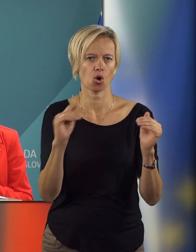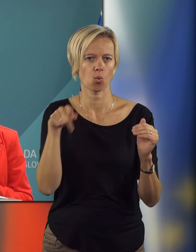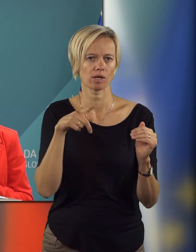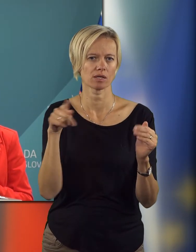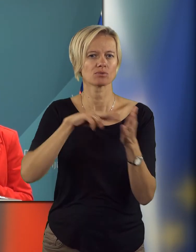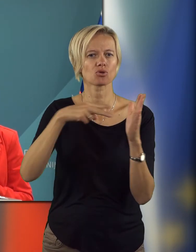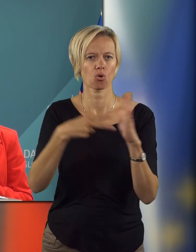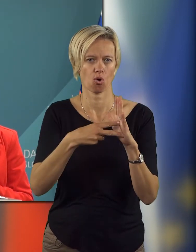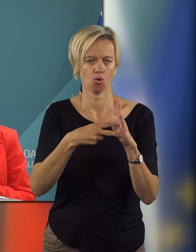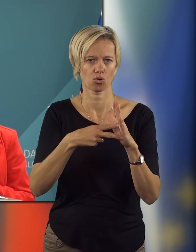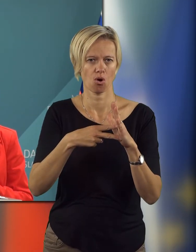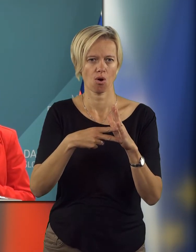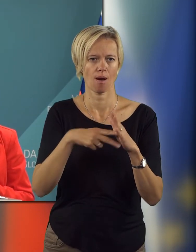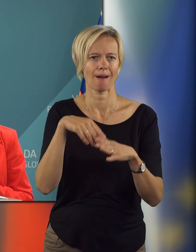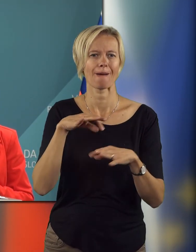standardov in